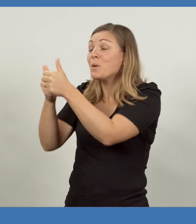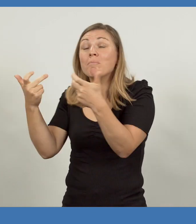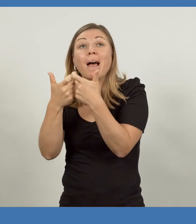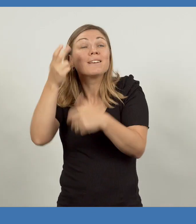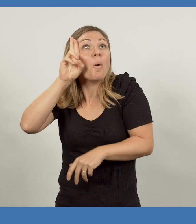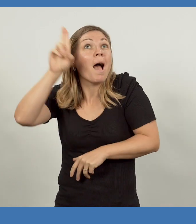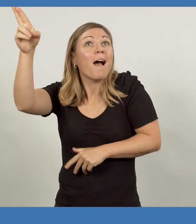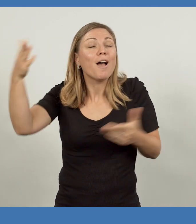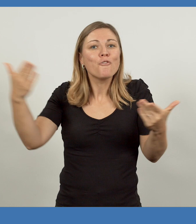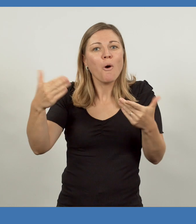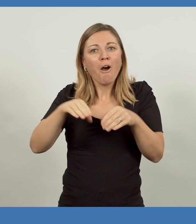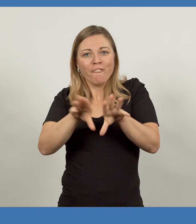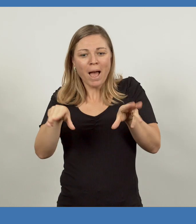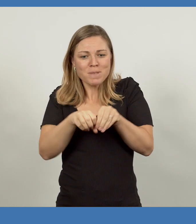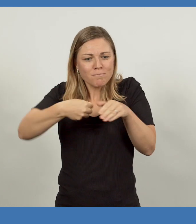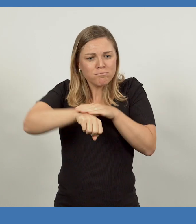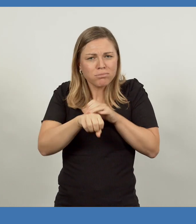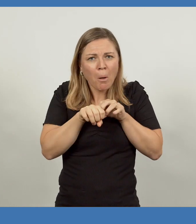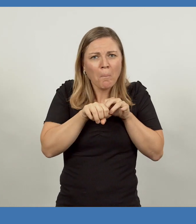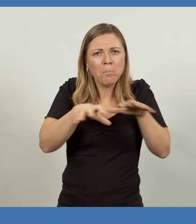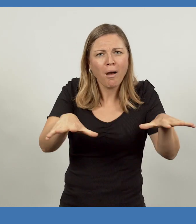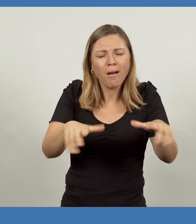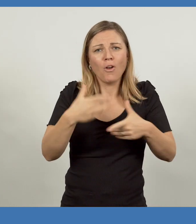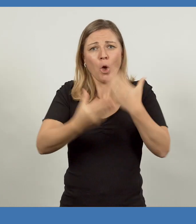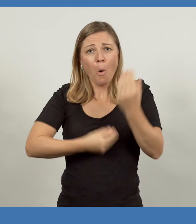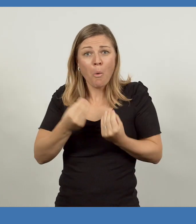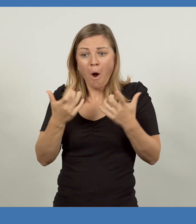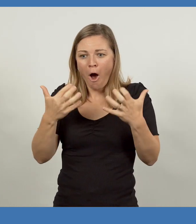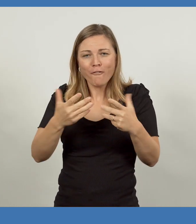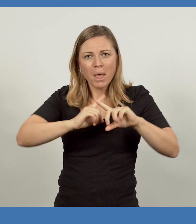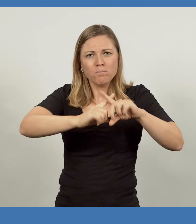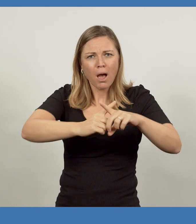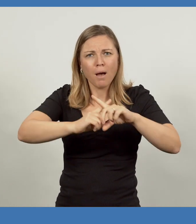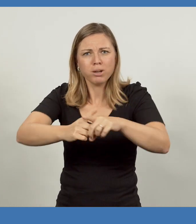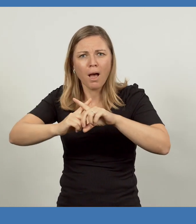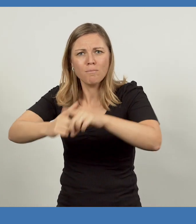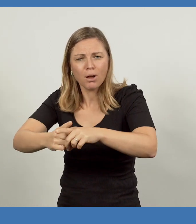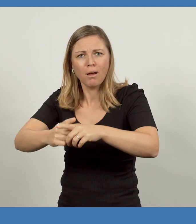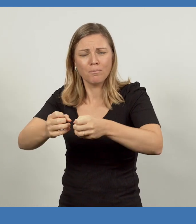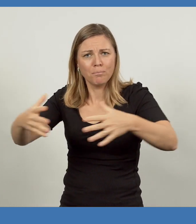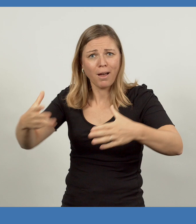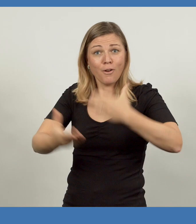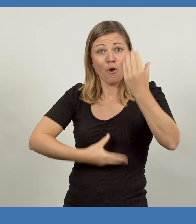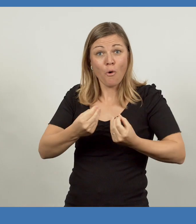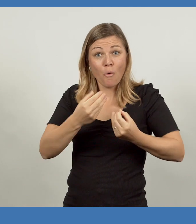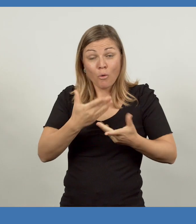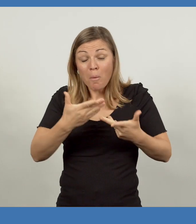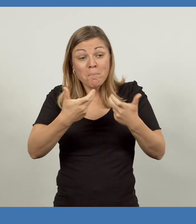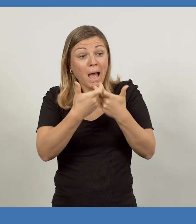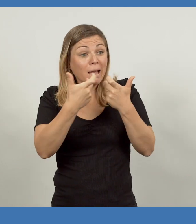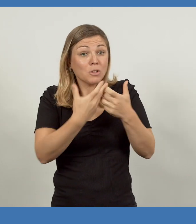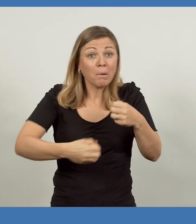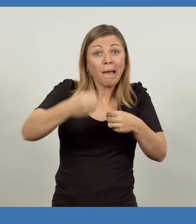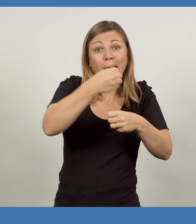bon de rêver de gagner des âmes à Christ. Il est bon de rêver de construire de grandes églises ou de grands orphelinats pour la gloire de